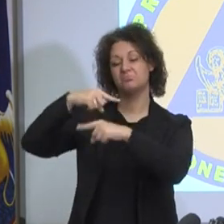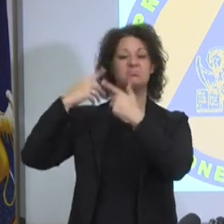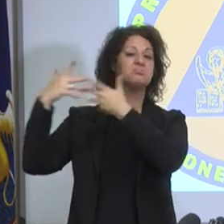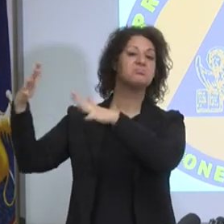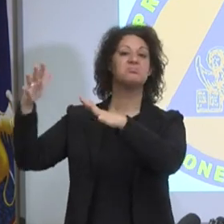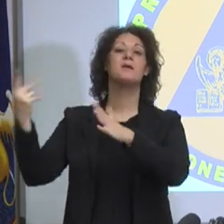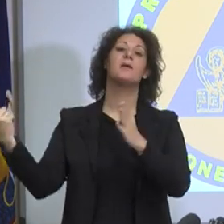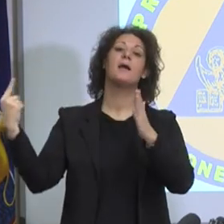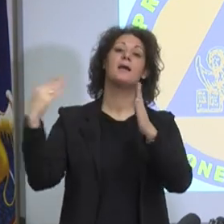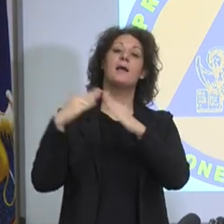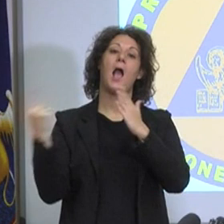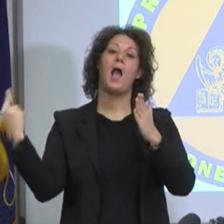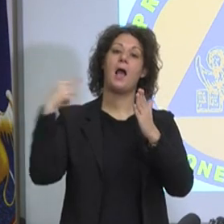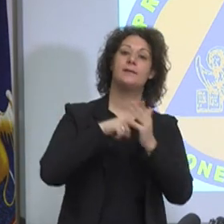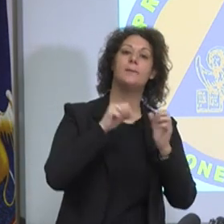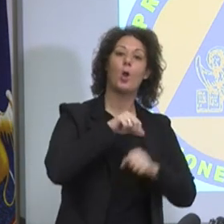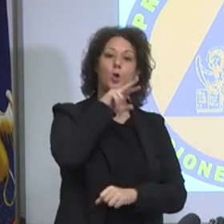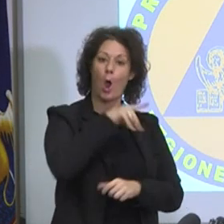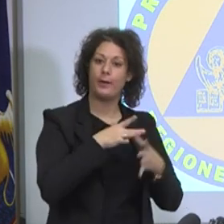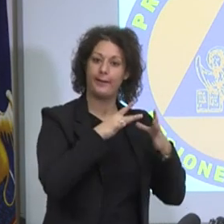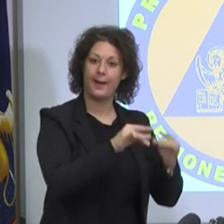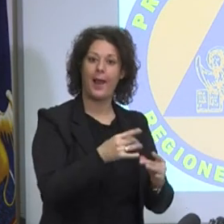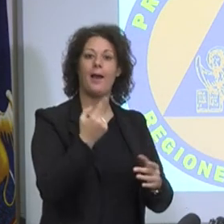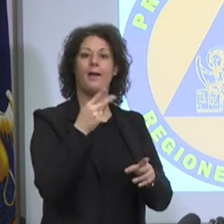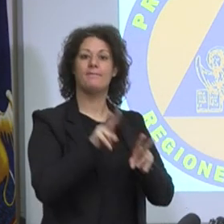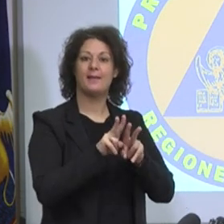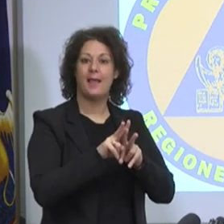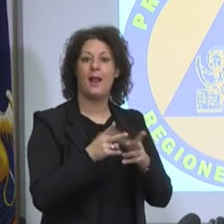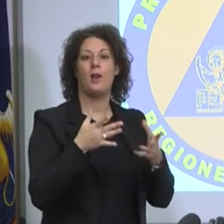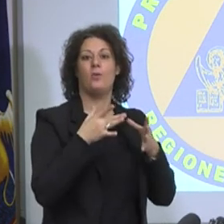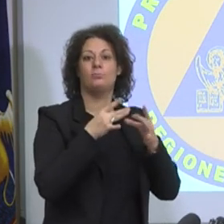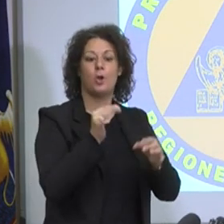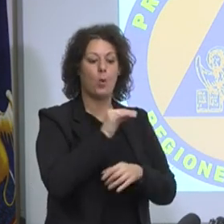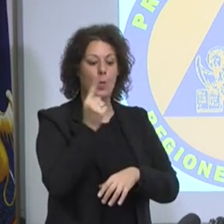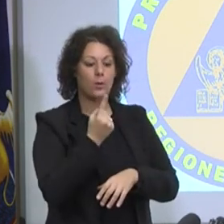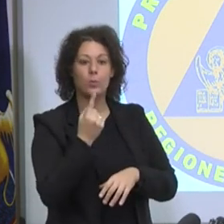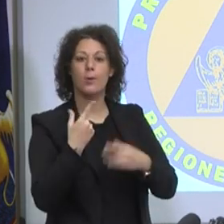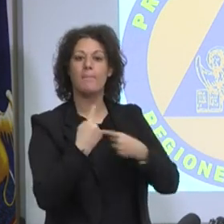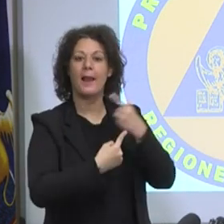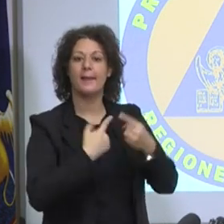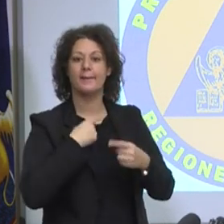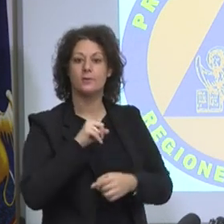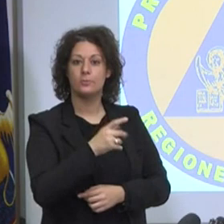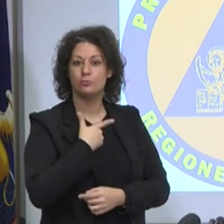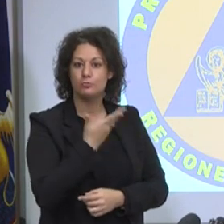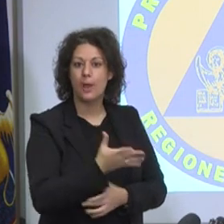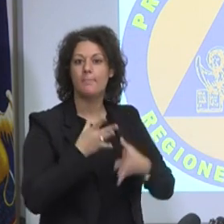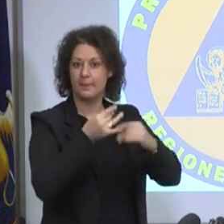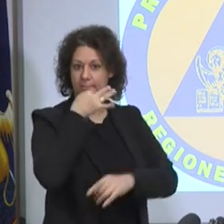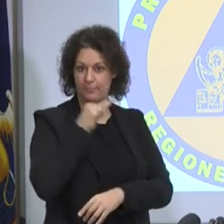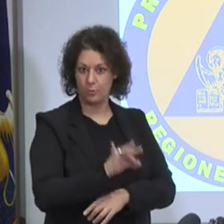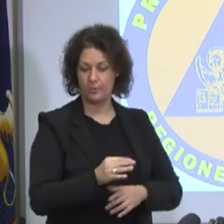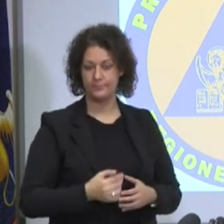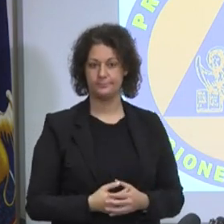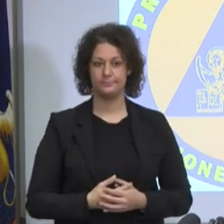nonna, o il fratellino immunodepresso o il parente oncologico, questo è quello che accade. Noi lo vediamo in ospedale e poi cosa accade?